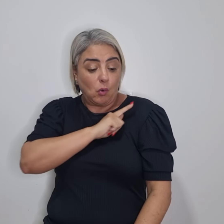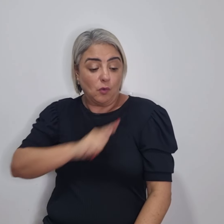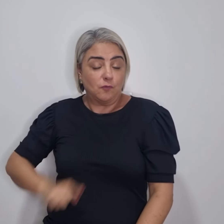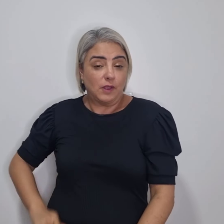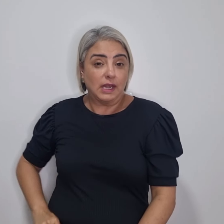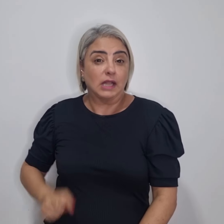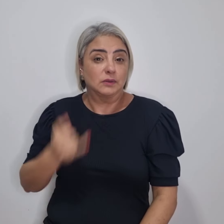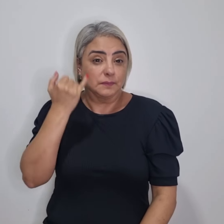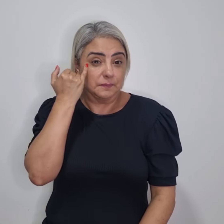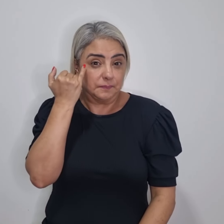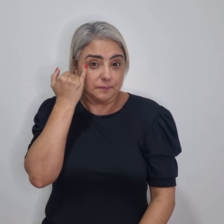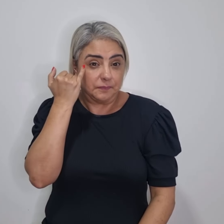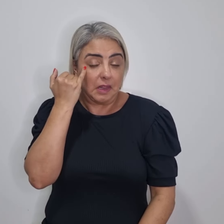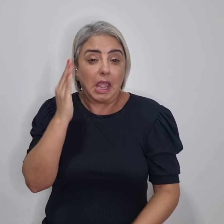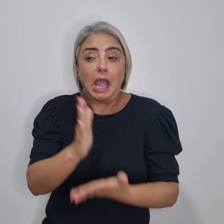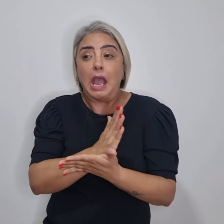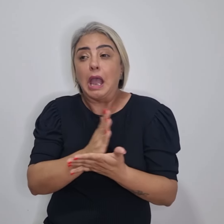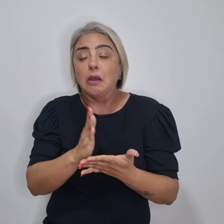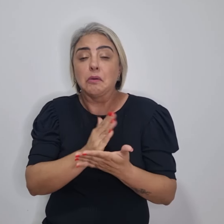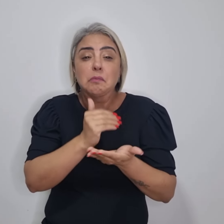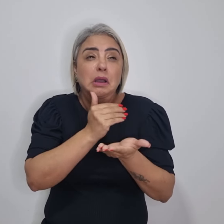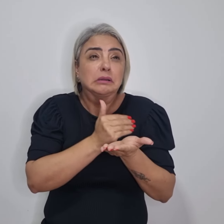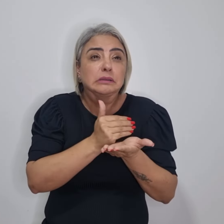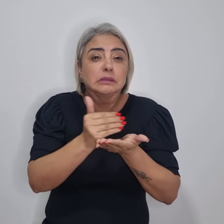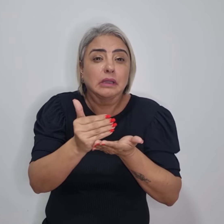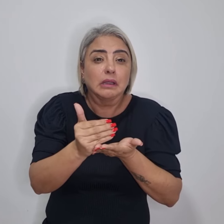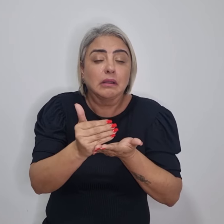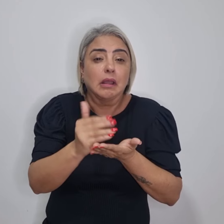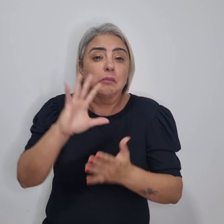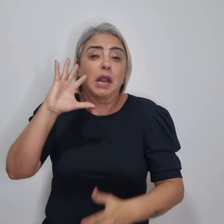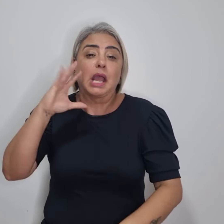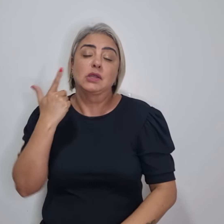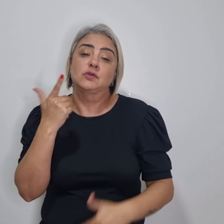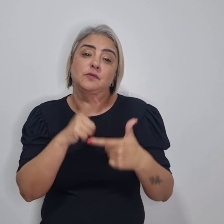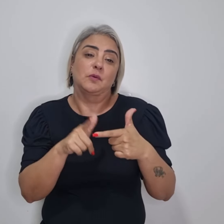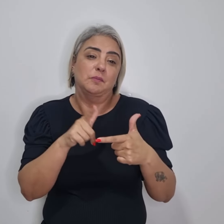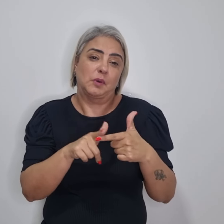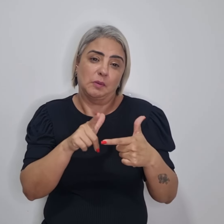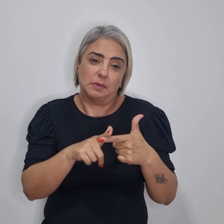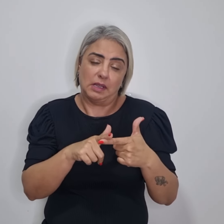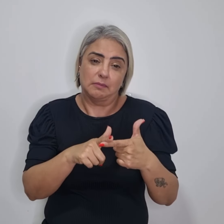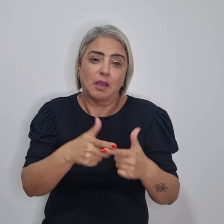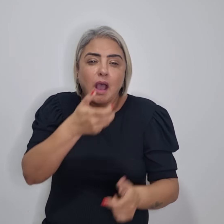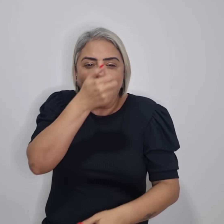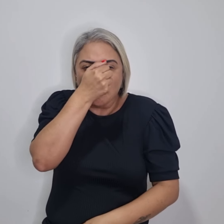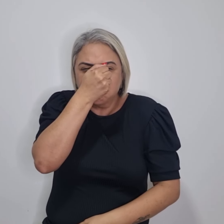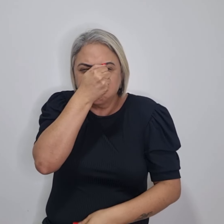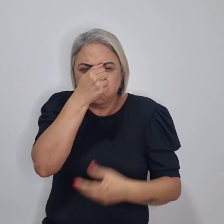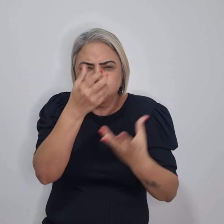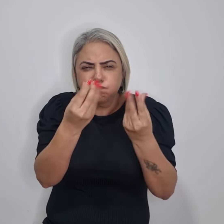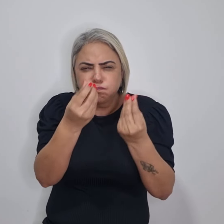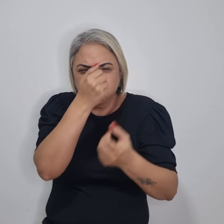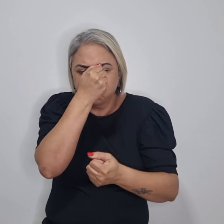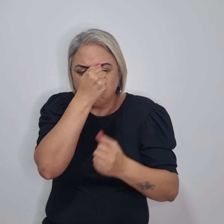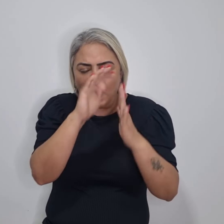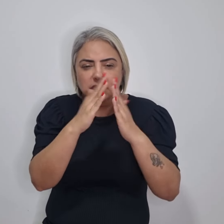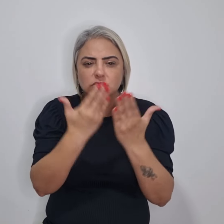Rocha alguma iniciativa para resolver o problema da superlotação das escolas da rede